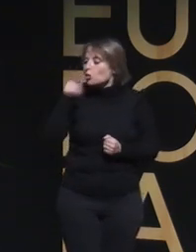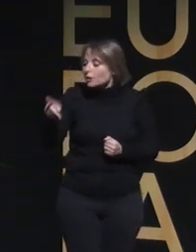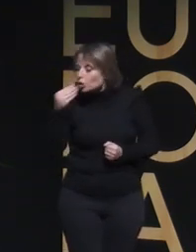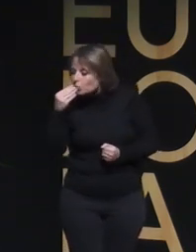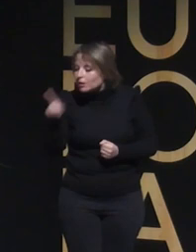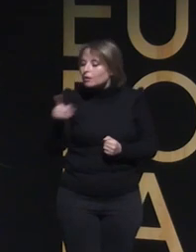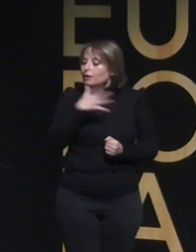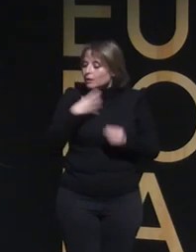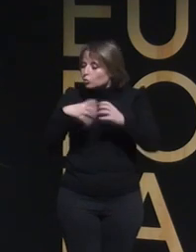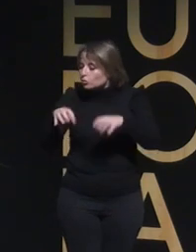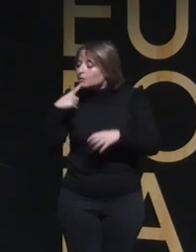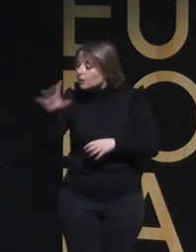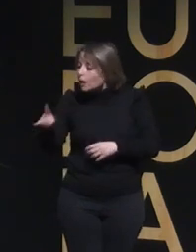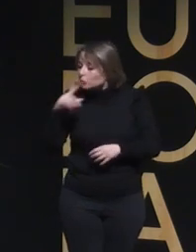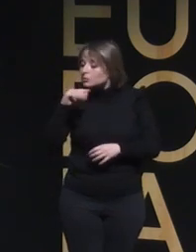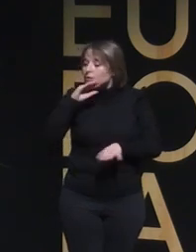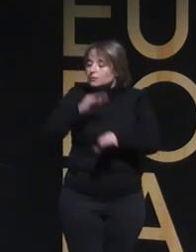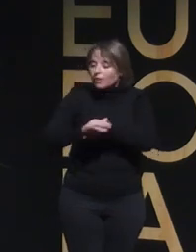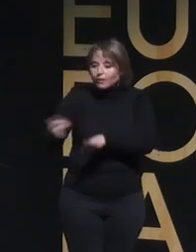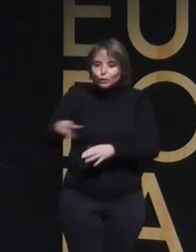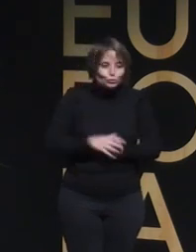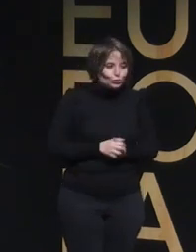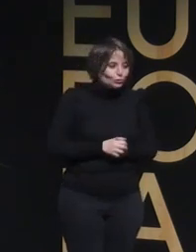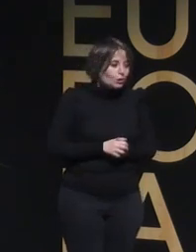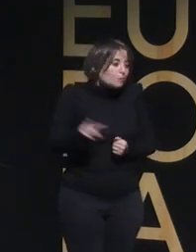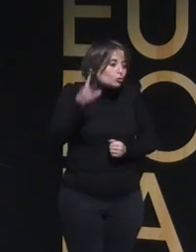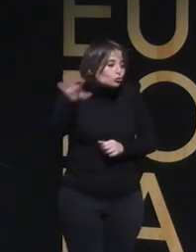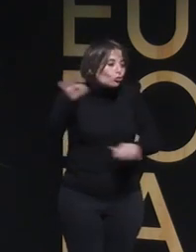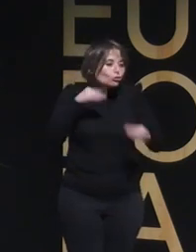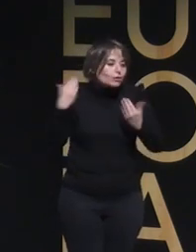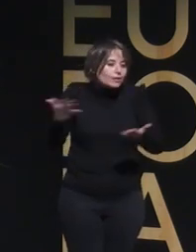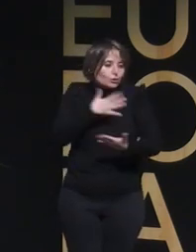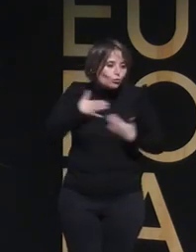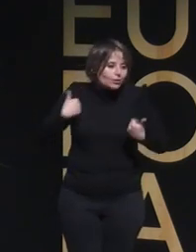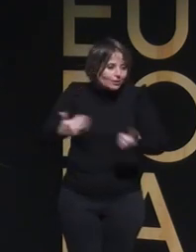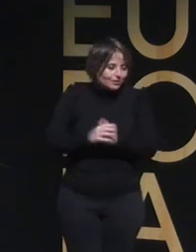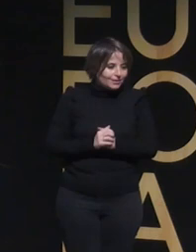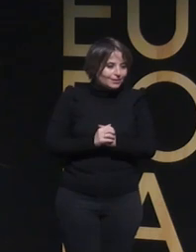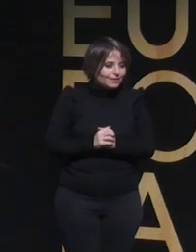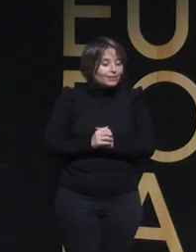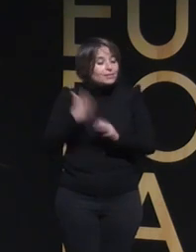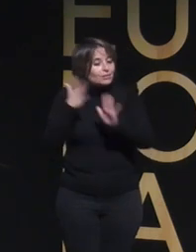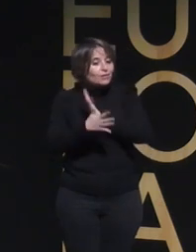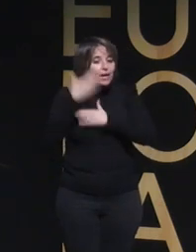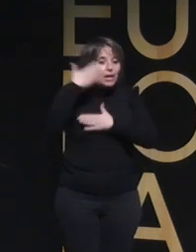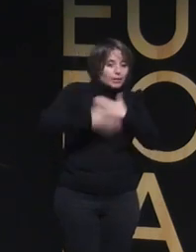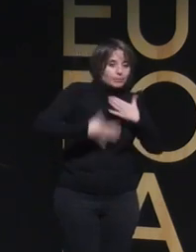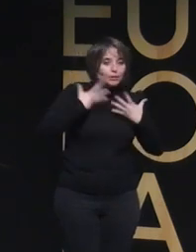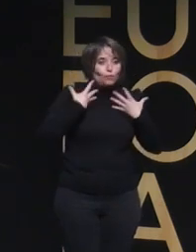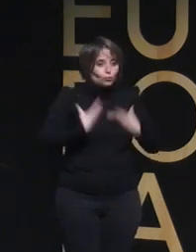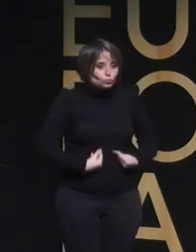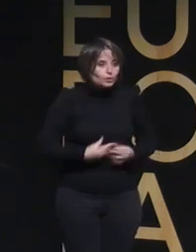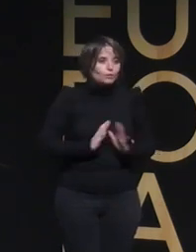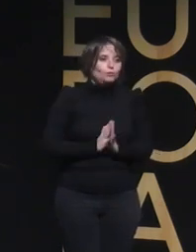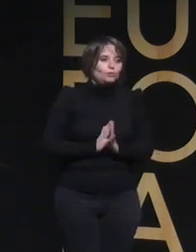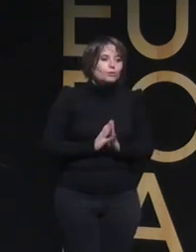No me hace caso. ¿Quieres un kinder? Sí. Sí que te hace caso. Pero te hace caso solo si le das aquello que él quiere. Por lo tanto, es un tema de límites, de frustración. Y